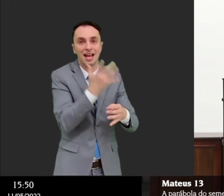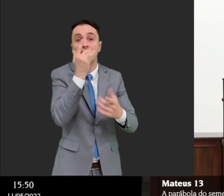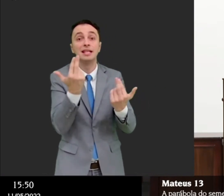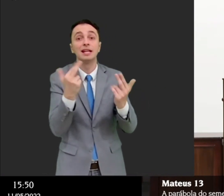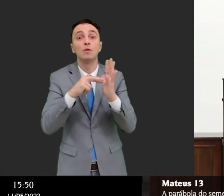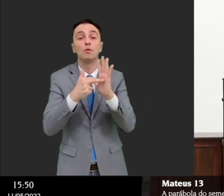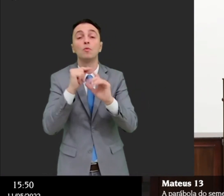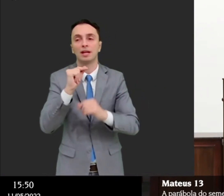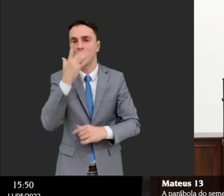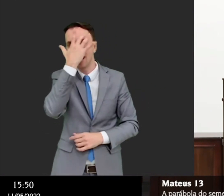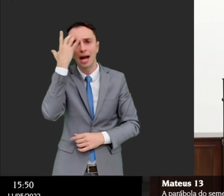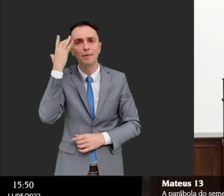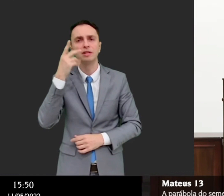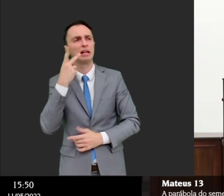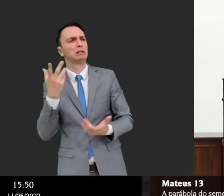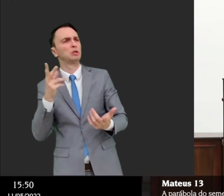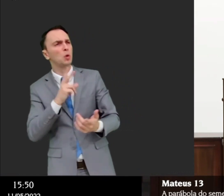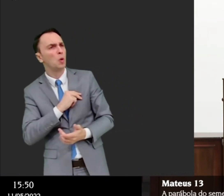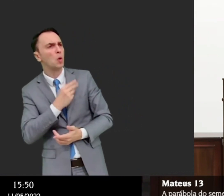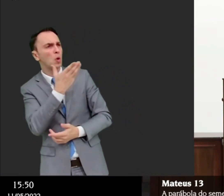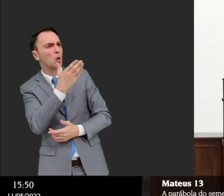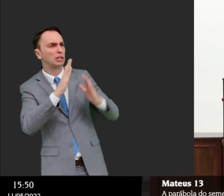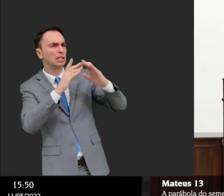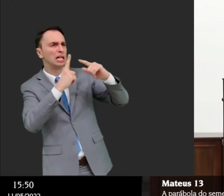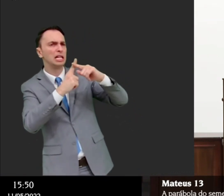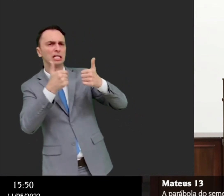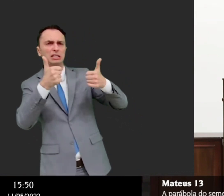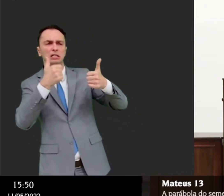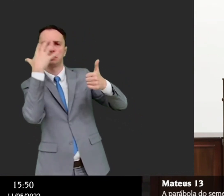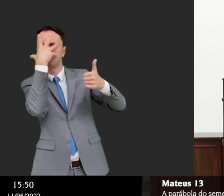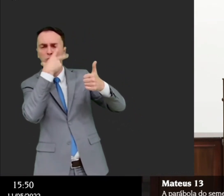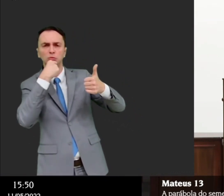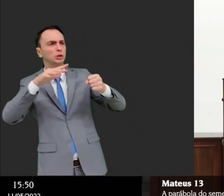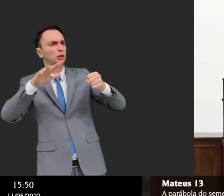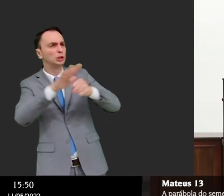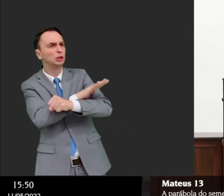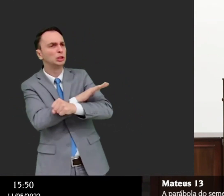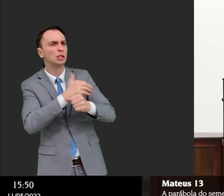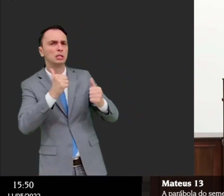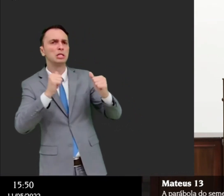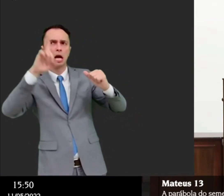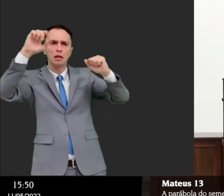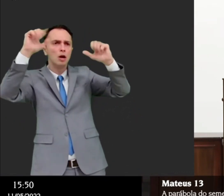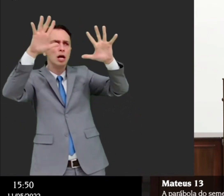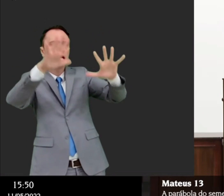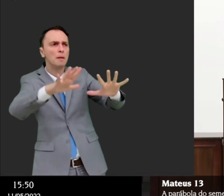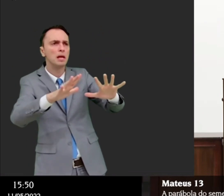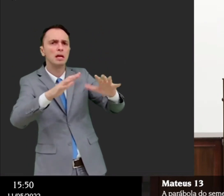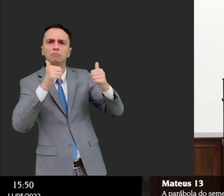igreja, isto sim que é uma benção de Deus. Agora achei, mas achou,